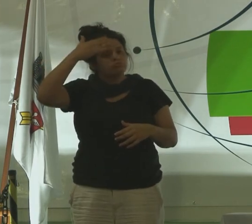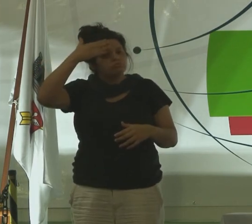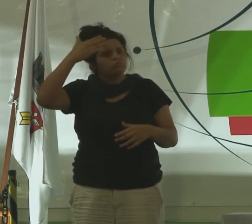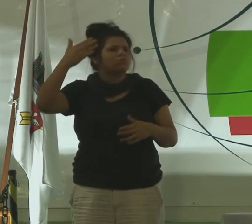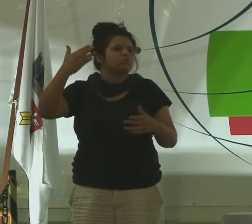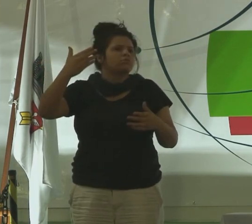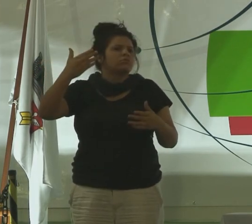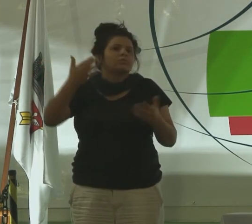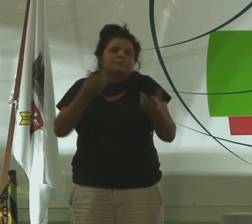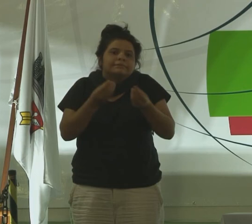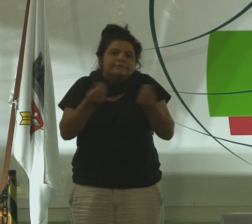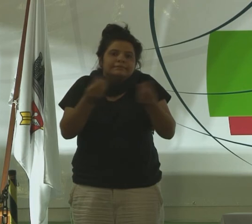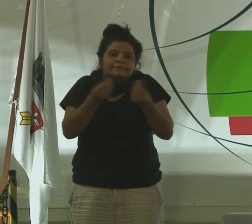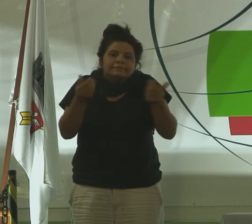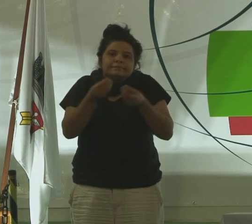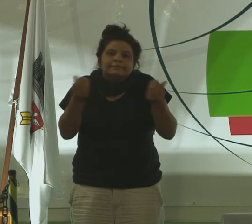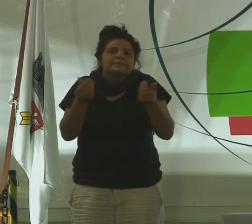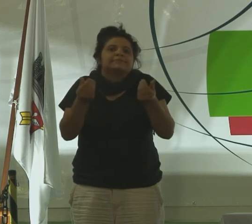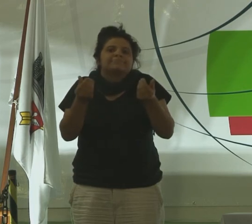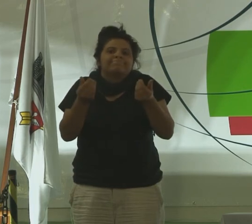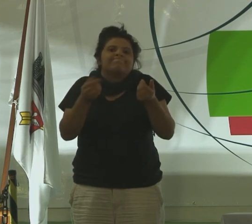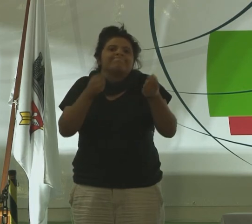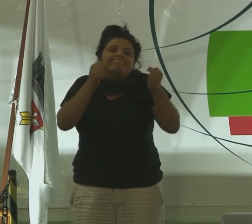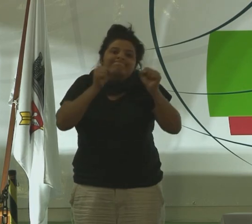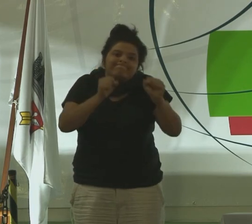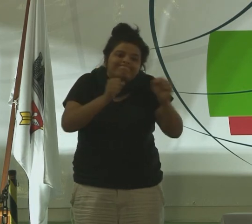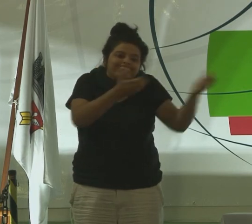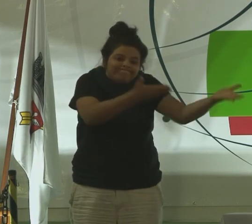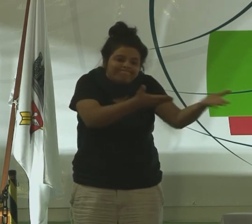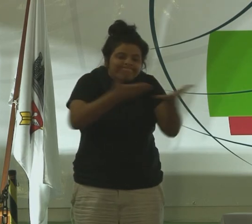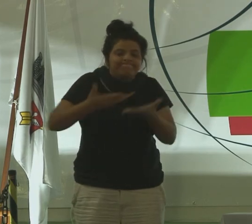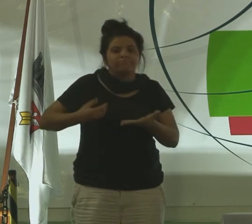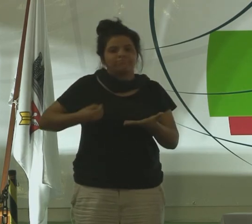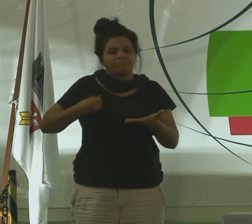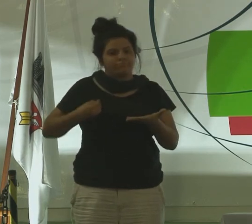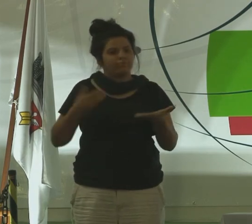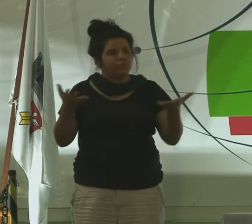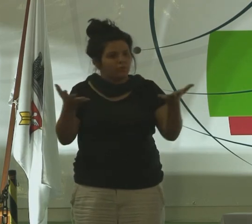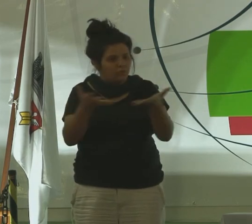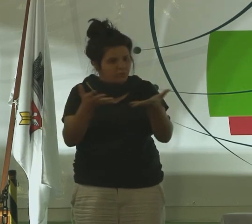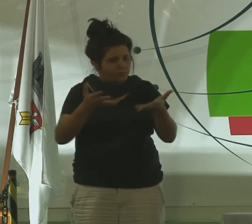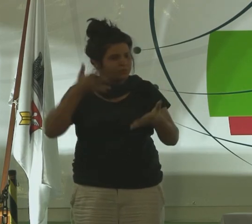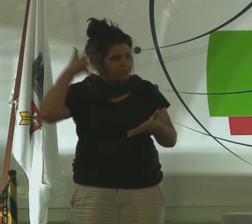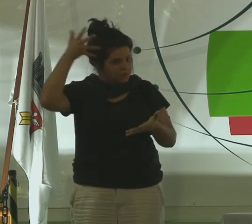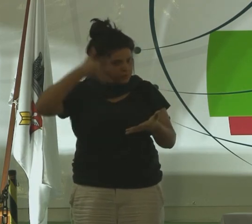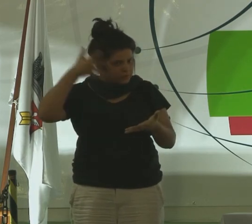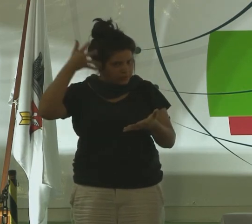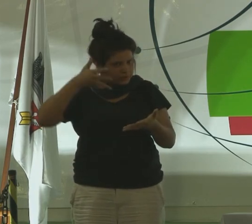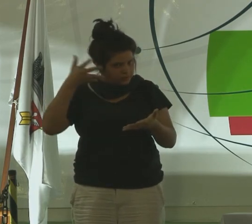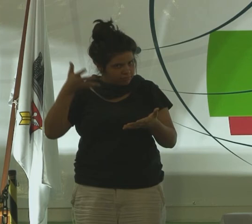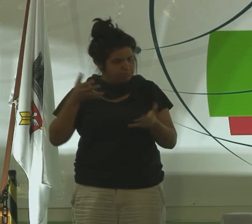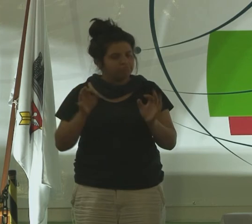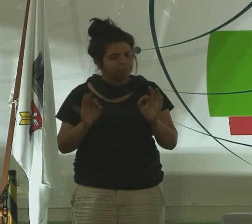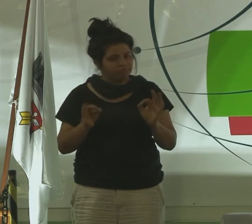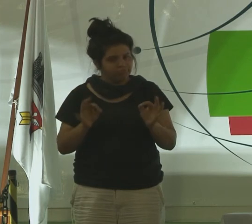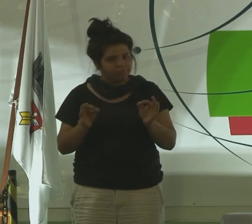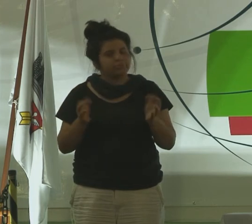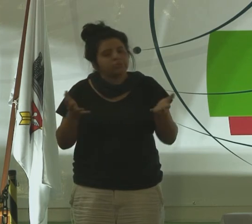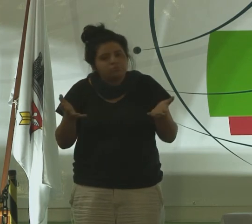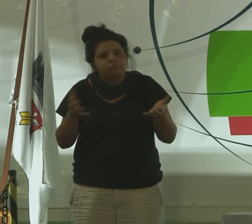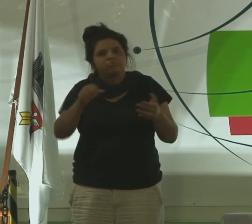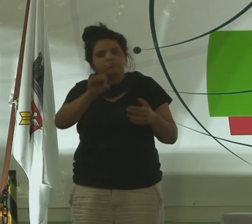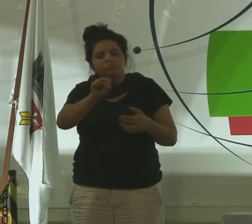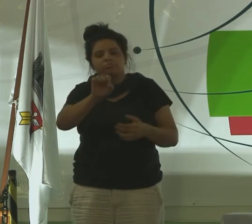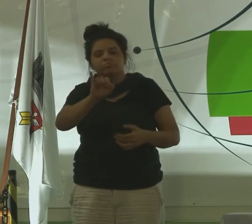nós não temos um quantitativo que possa estar, as pessoas estarem juntas no mesmo lugar. Então, a Cirlei